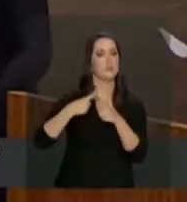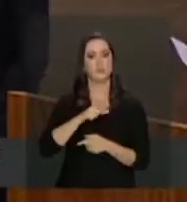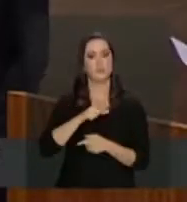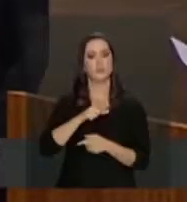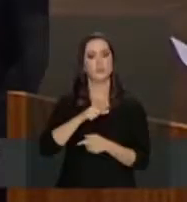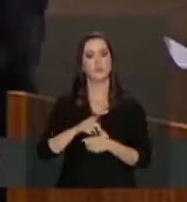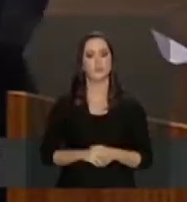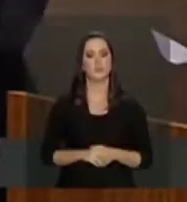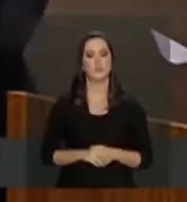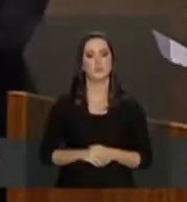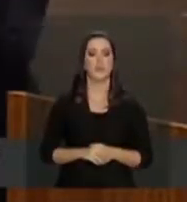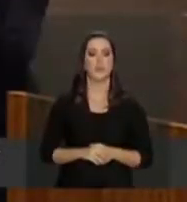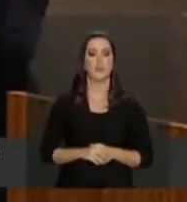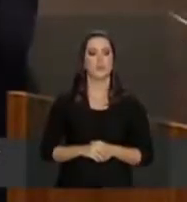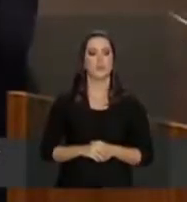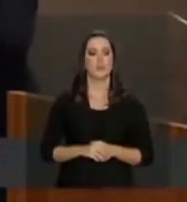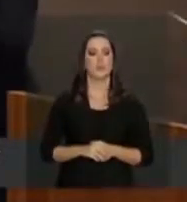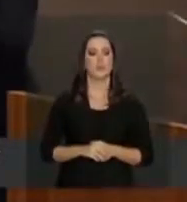obstáculos.